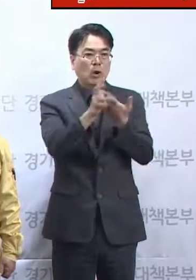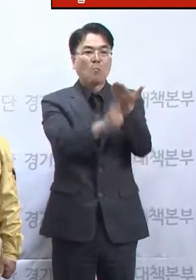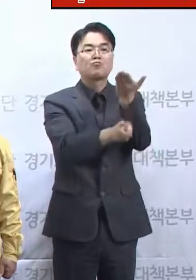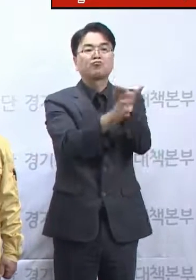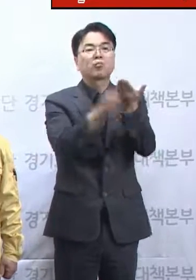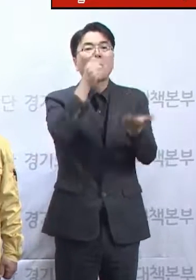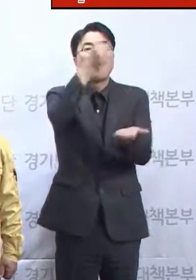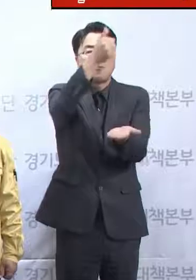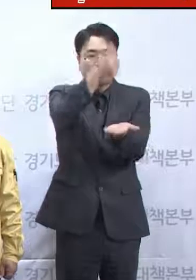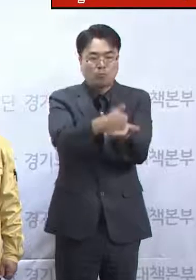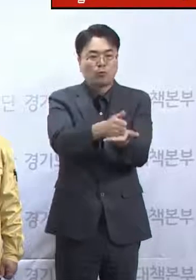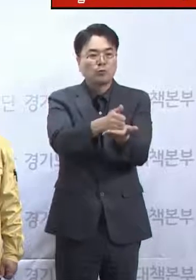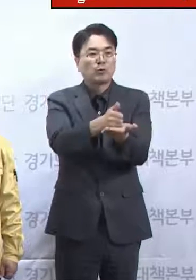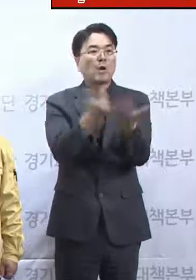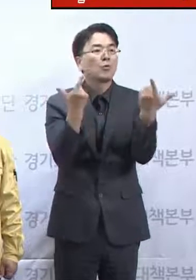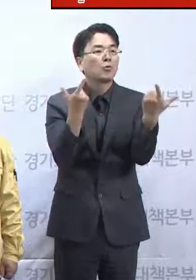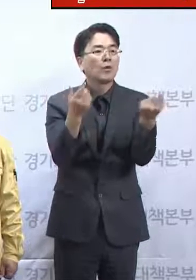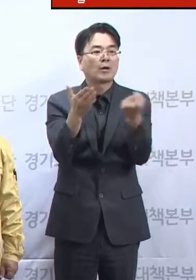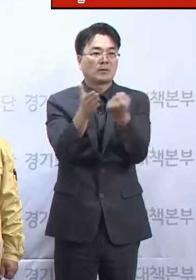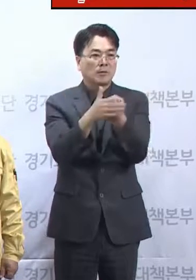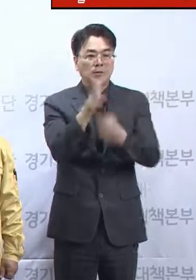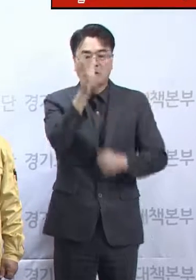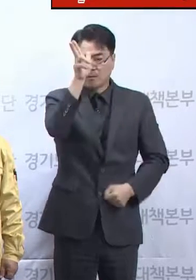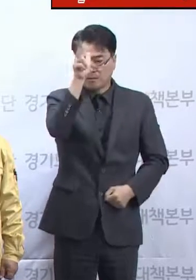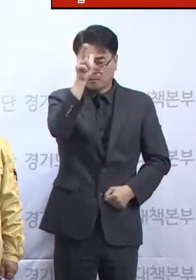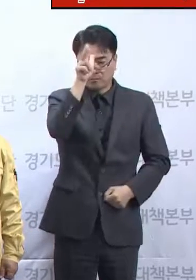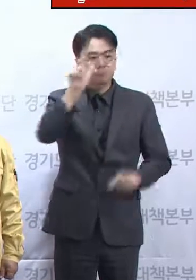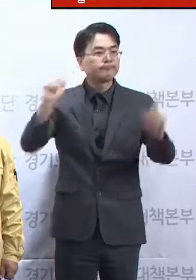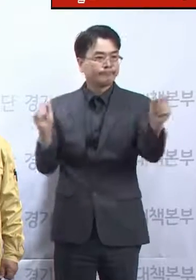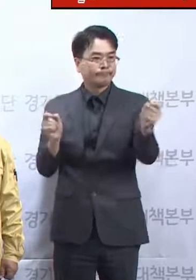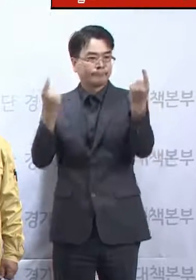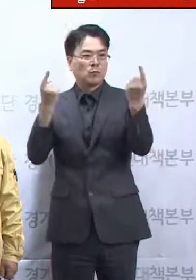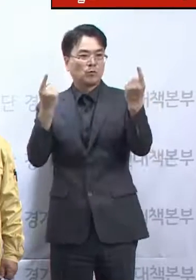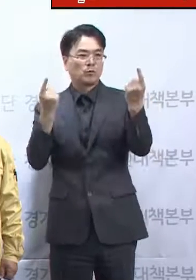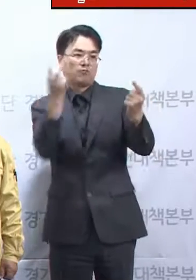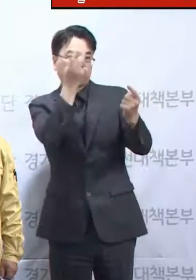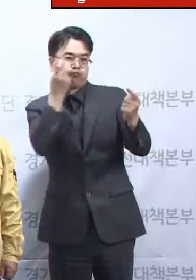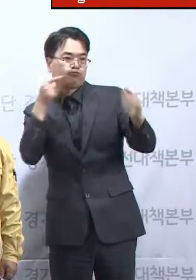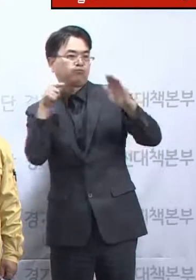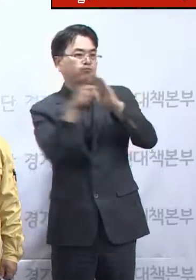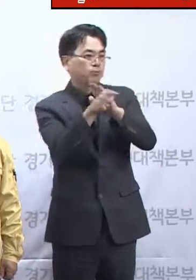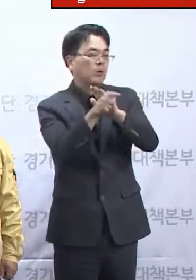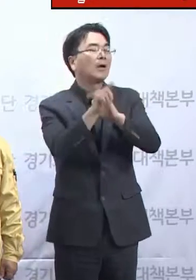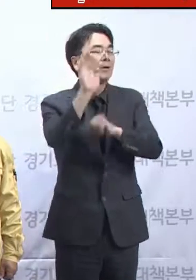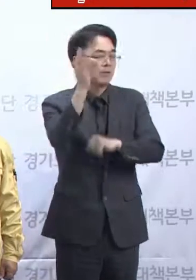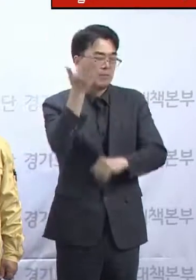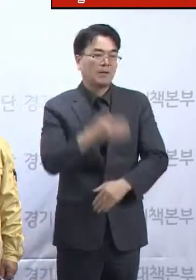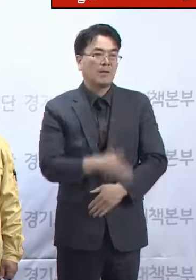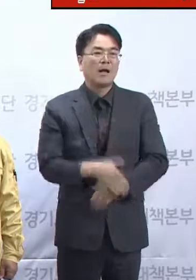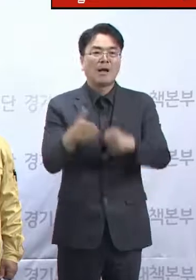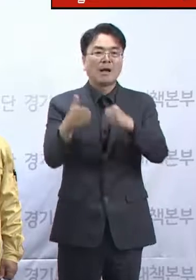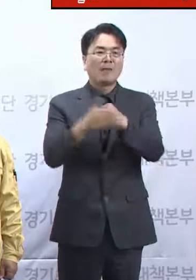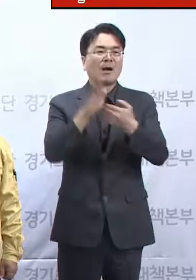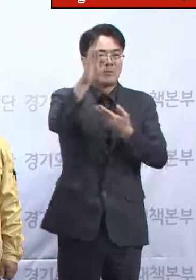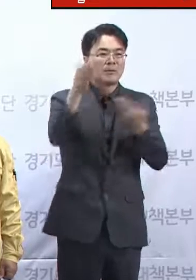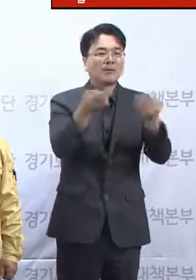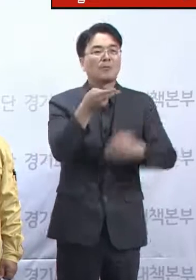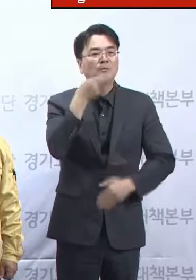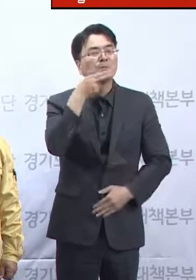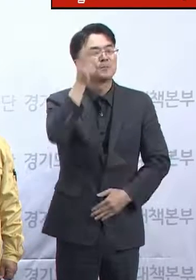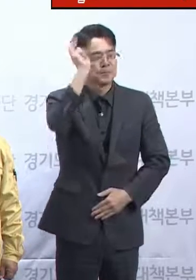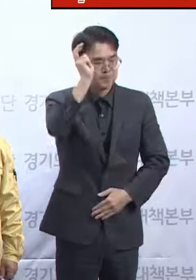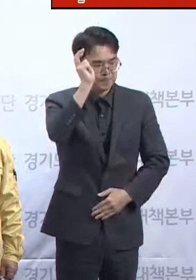점에 대해서는 우리 경찰에서 저희가 요청드리면 곧바로 수사에 착수해 주시기로 했습니다. 앞으로는 이런 일 없을 거라고 생각합니다.